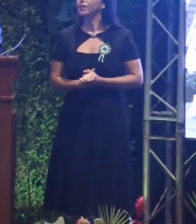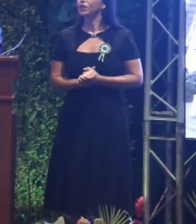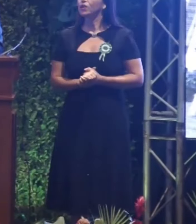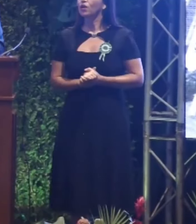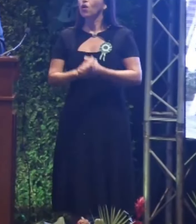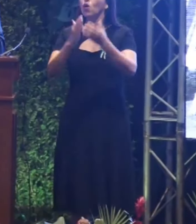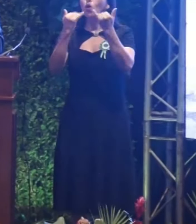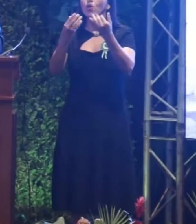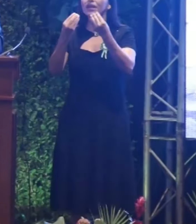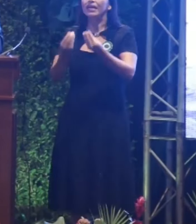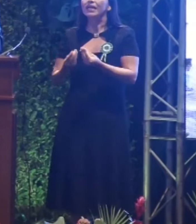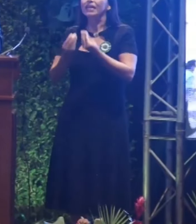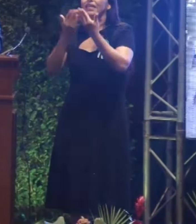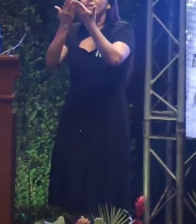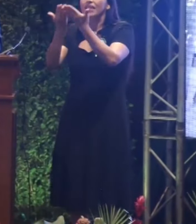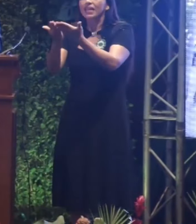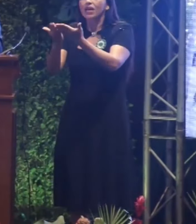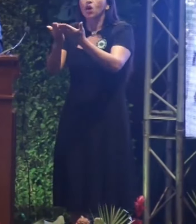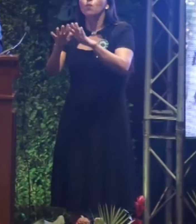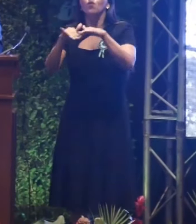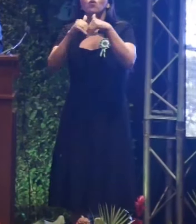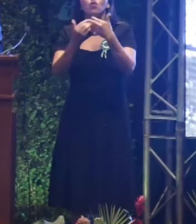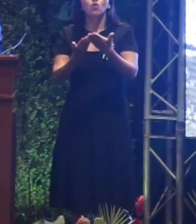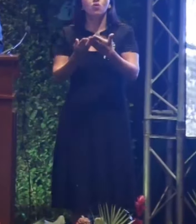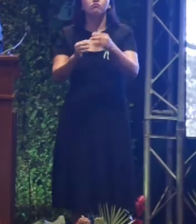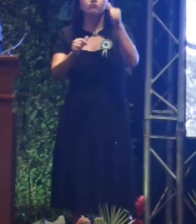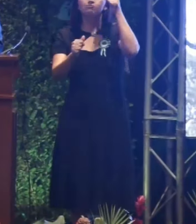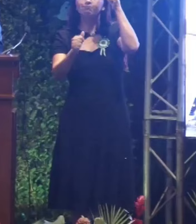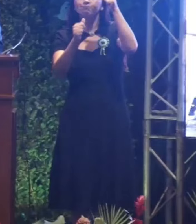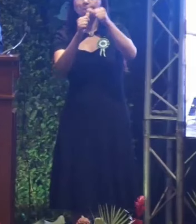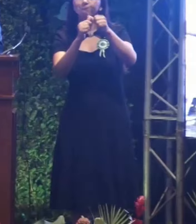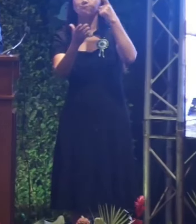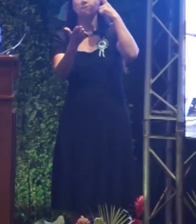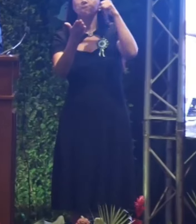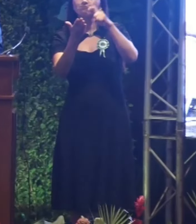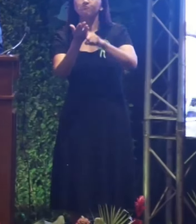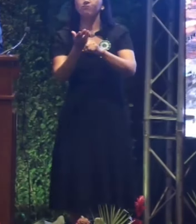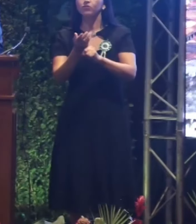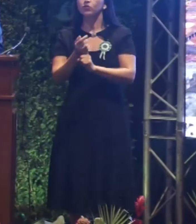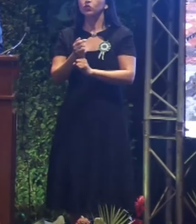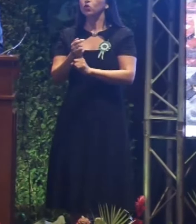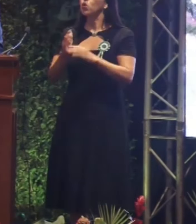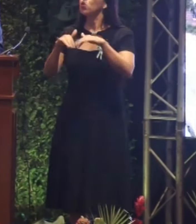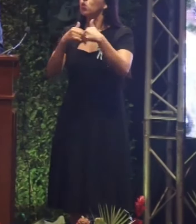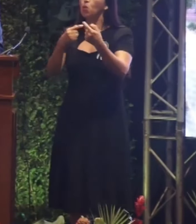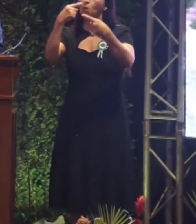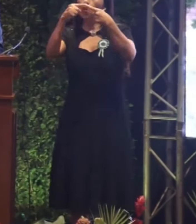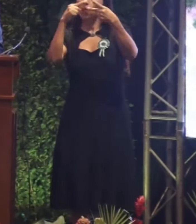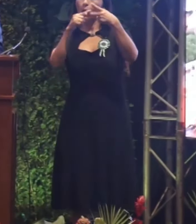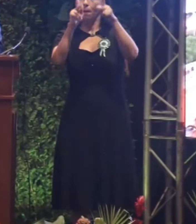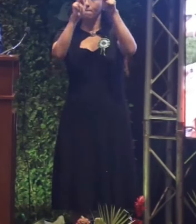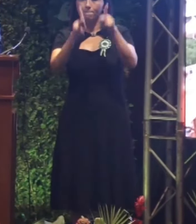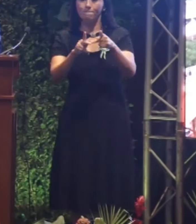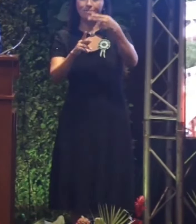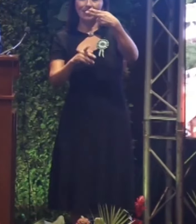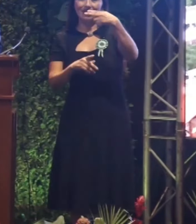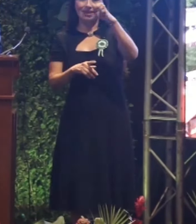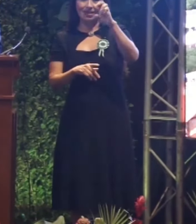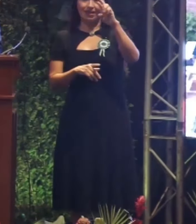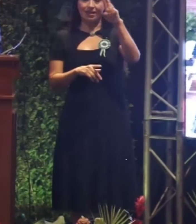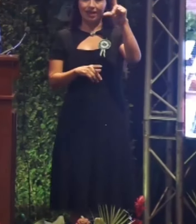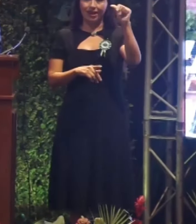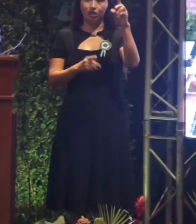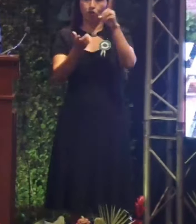Hoy tenemos que entregar un homenaje póstumo a don Rubén Carvalho, a don Erlan